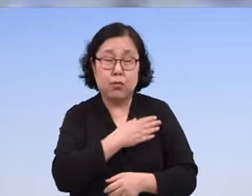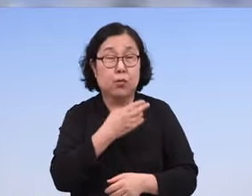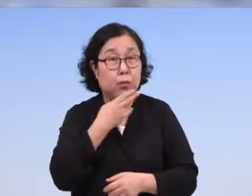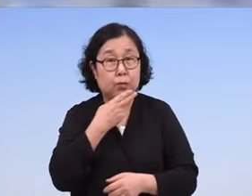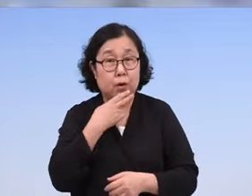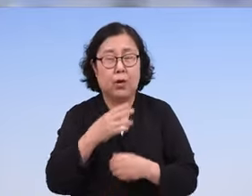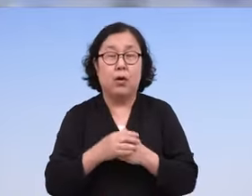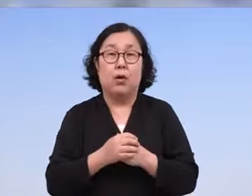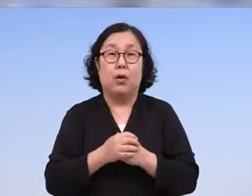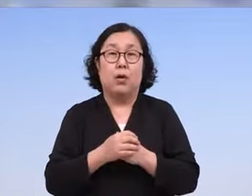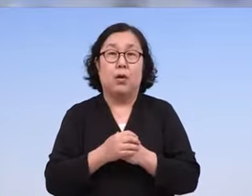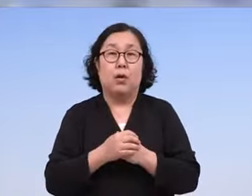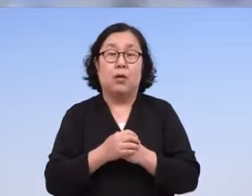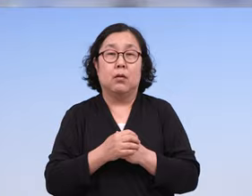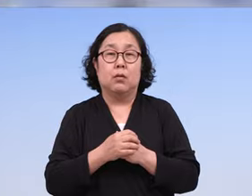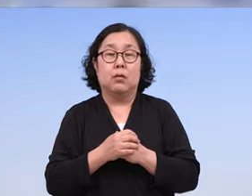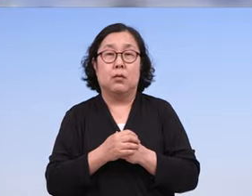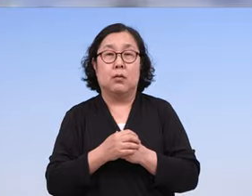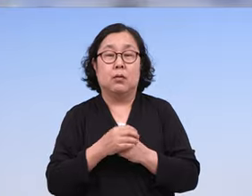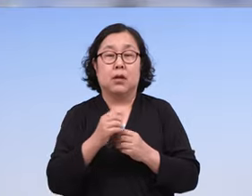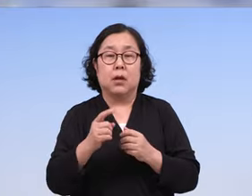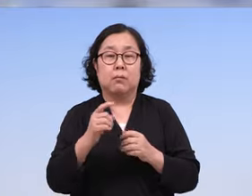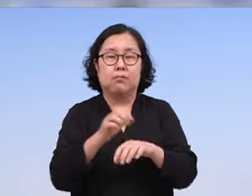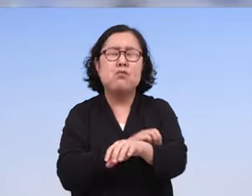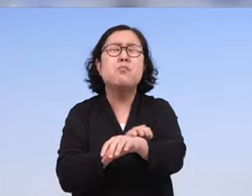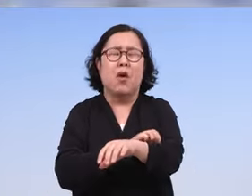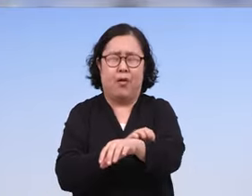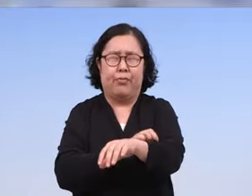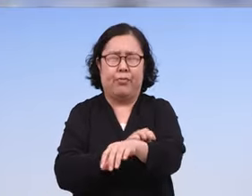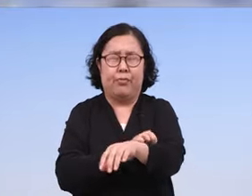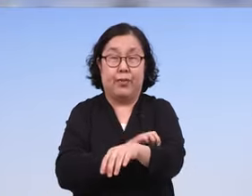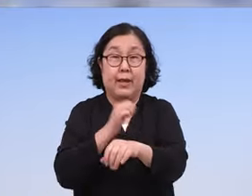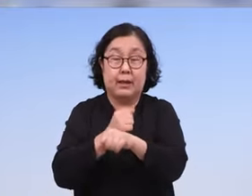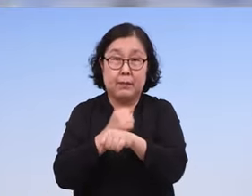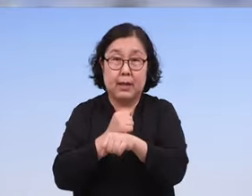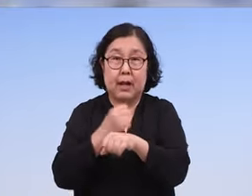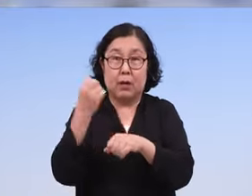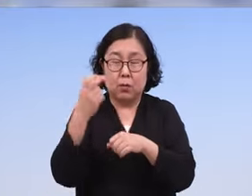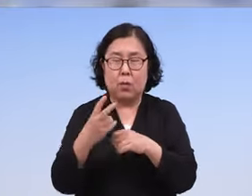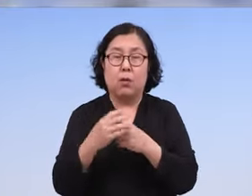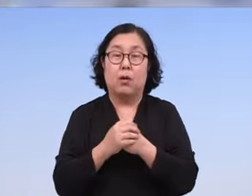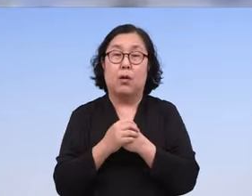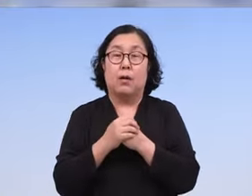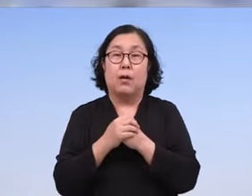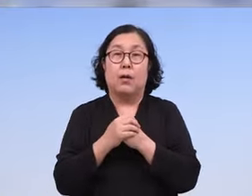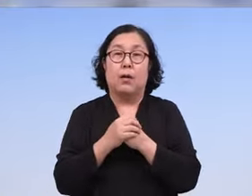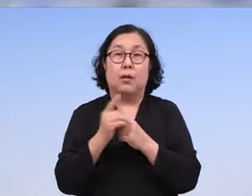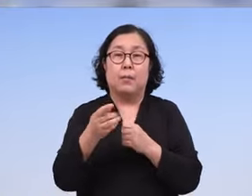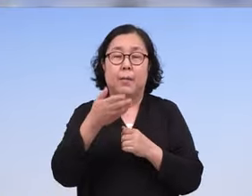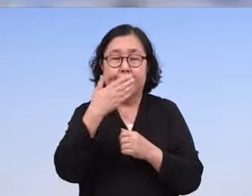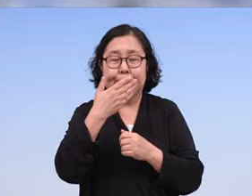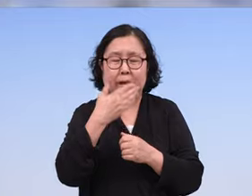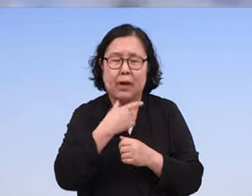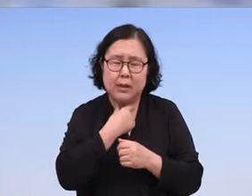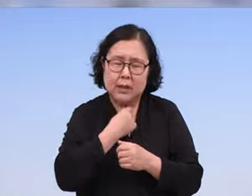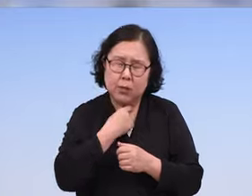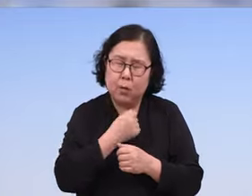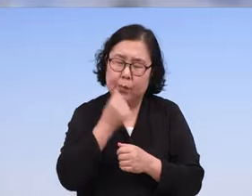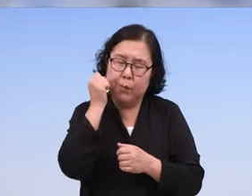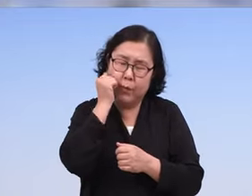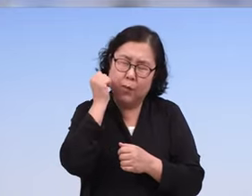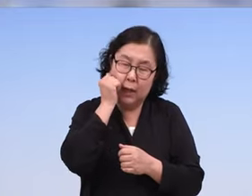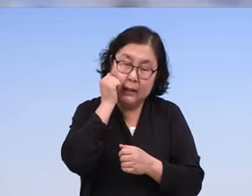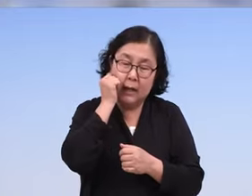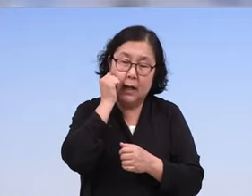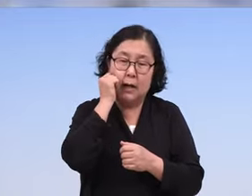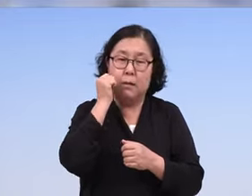부끄럽고 창피하고 이런 거 이전에 엄청 불편했습니다. 그리고 너무 뭐를 먹고 싶은데,